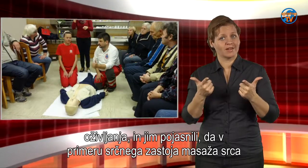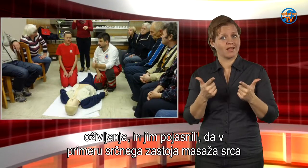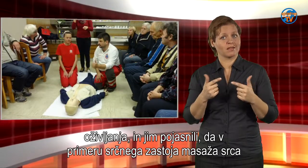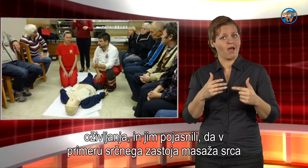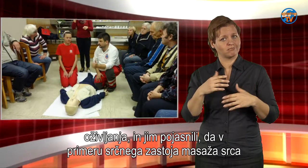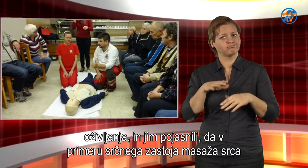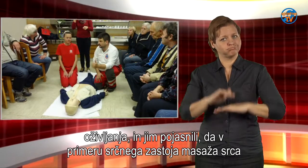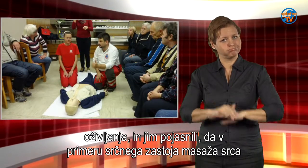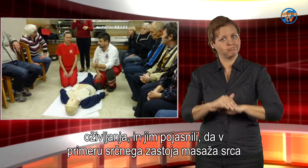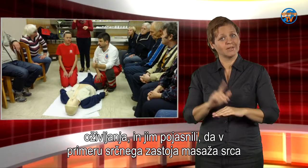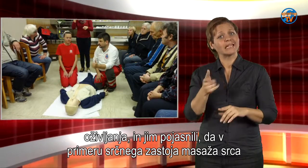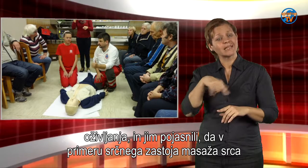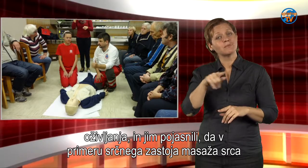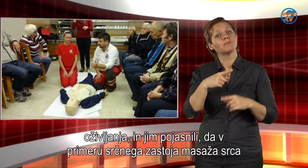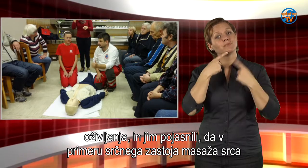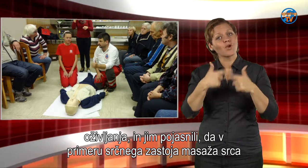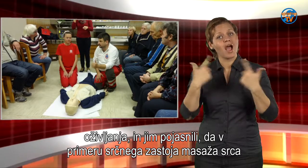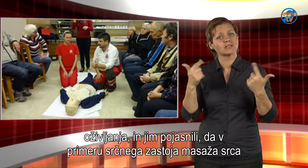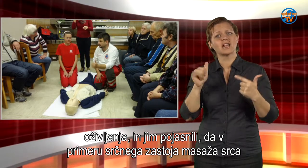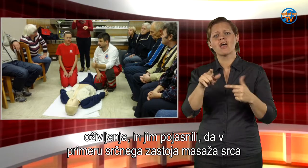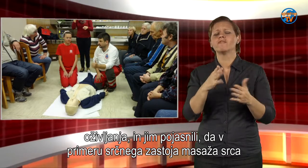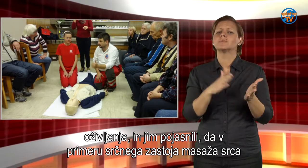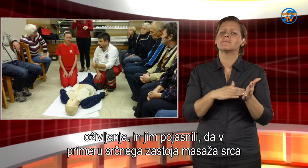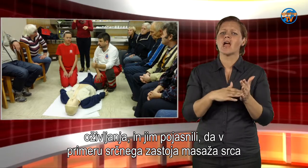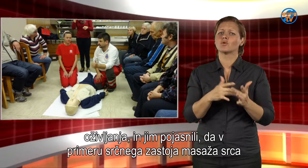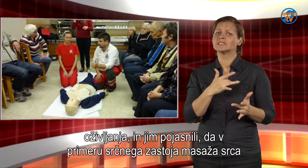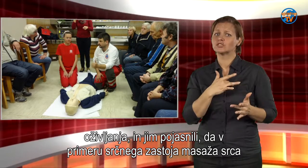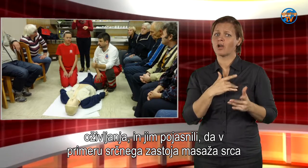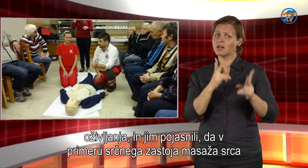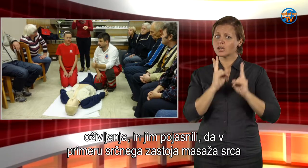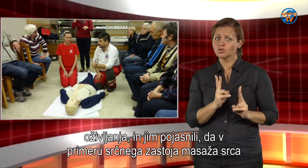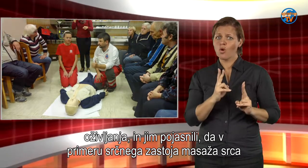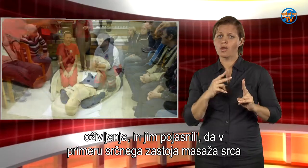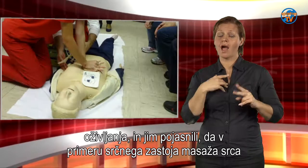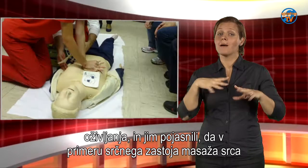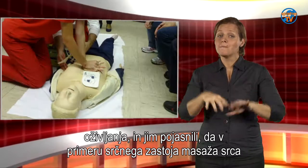oživljanja in jim pojasnili, da v primeru srčnega zastoja masaža srca in